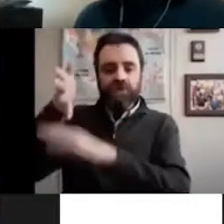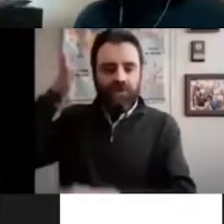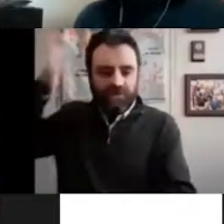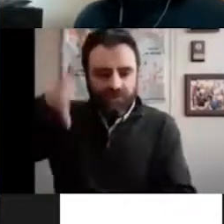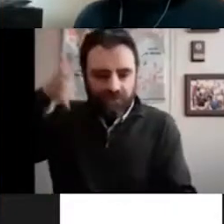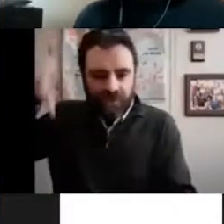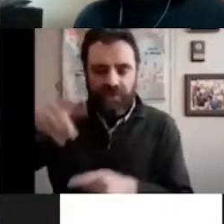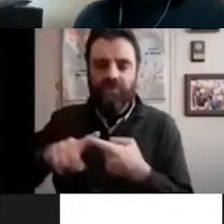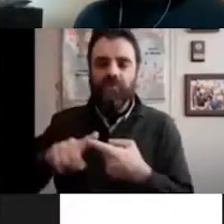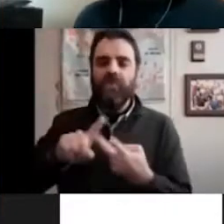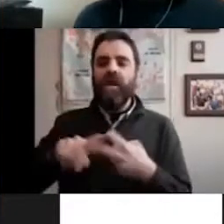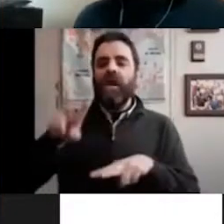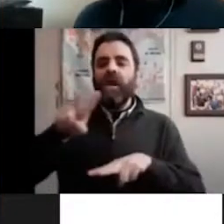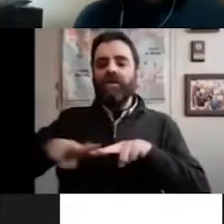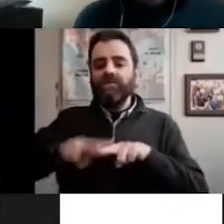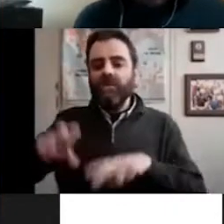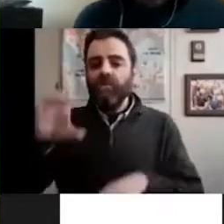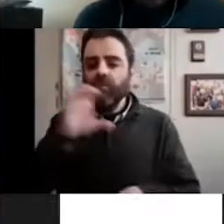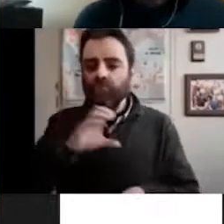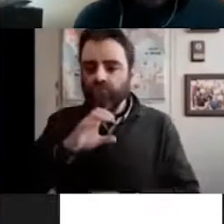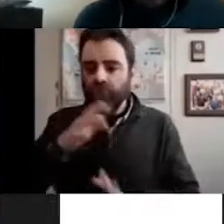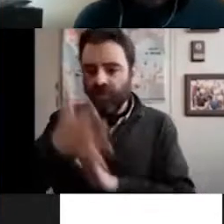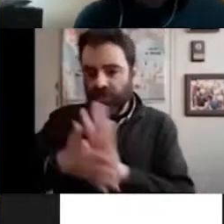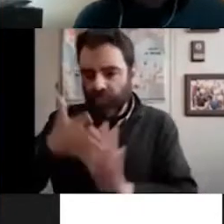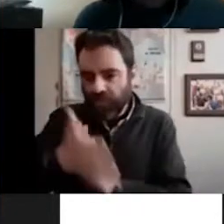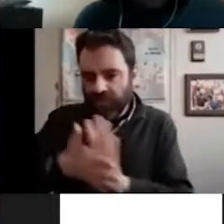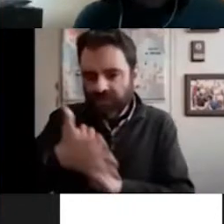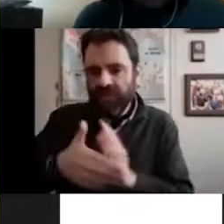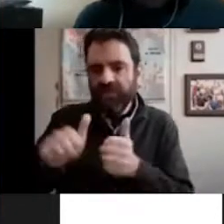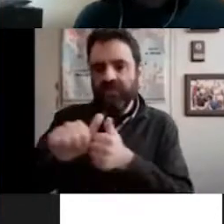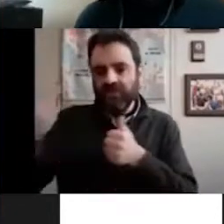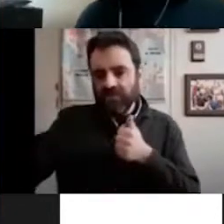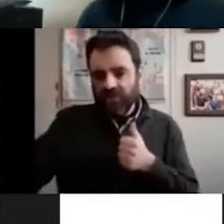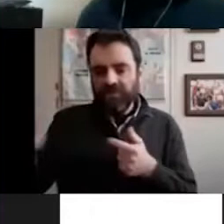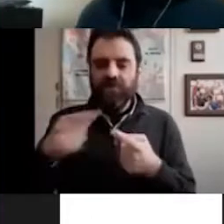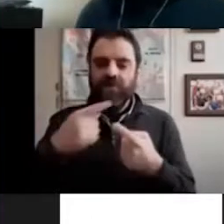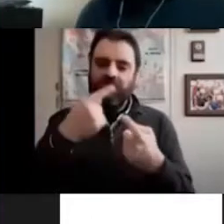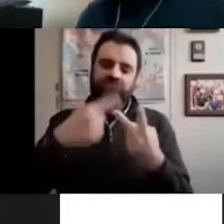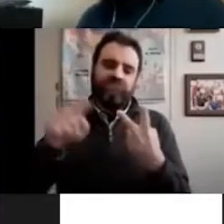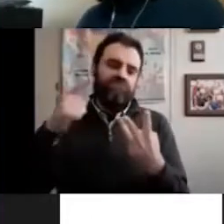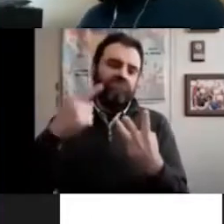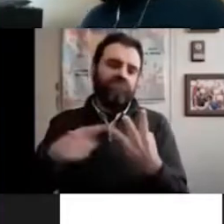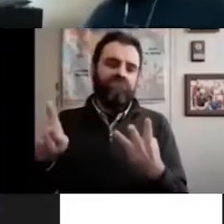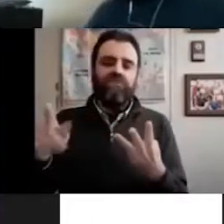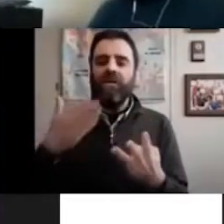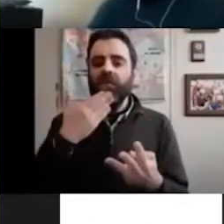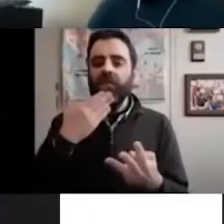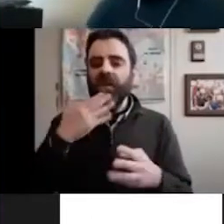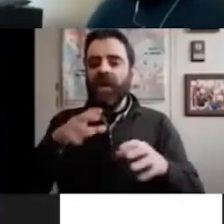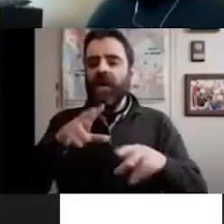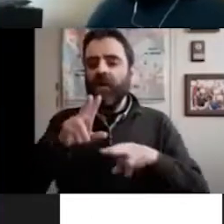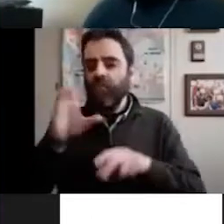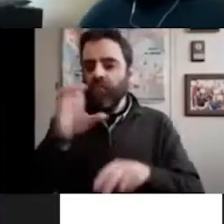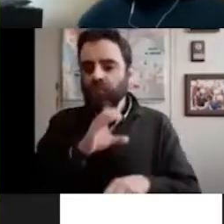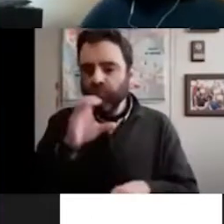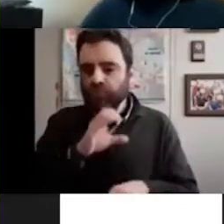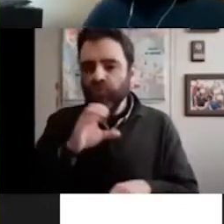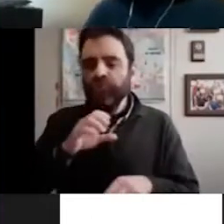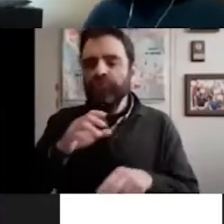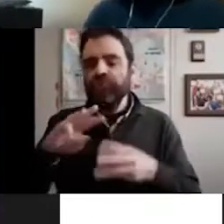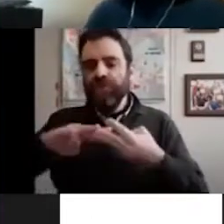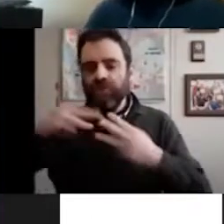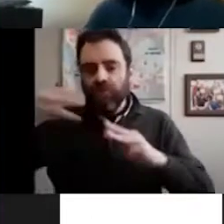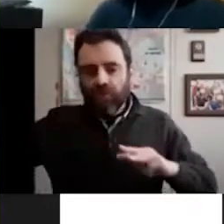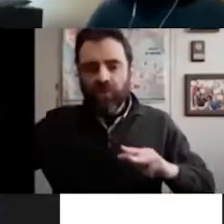sordo. Uno va a seminarios, hace cursos de lengua de señas, por ejemplo, a distancia, y tiene otras